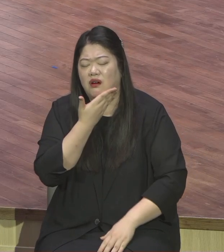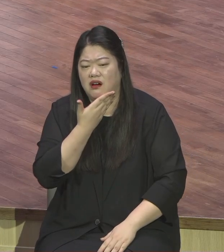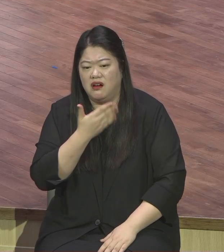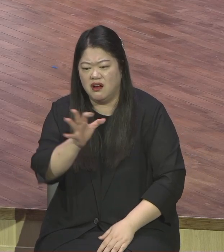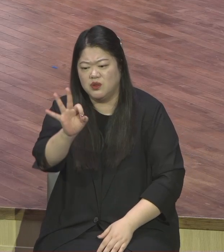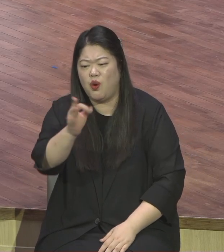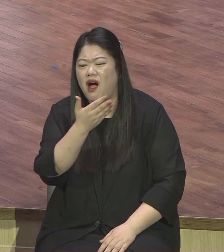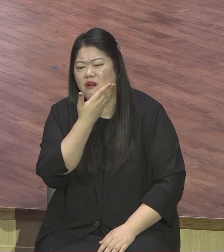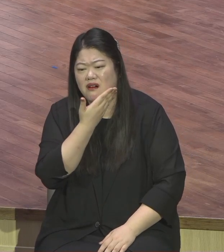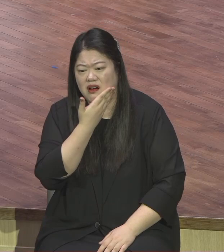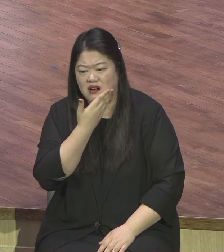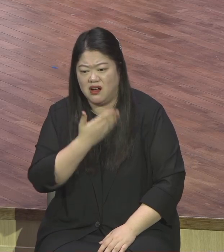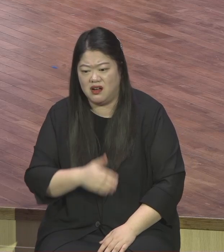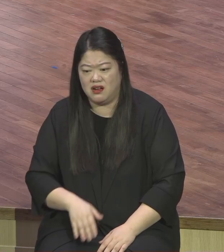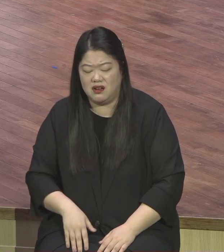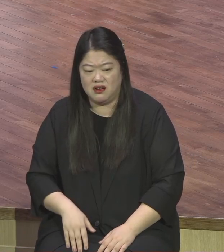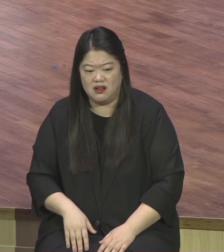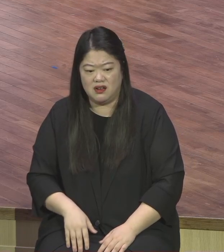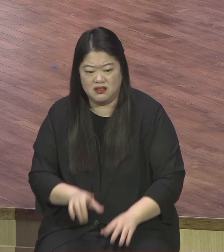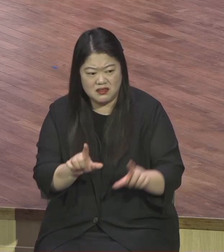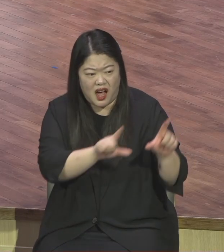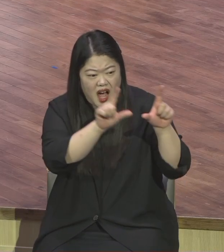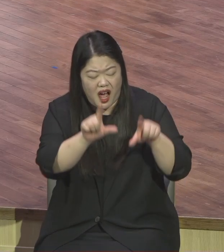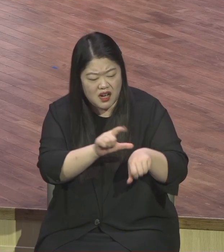낭비, 시간 낭비, 인생 낭비했구나.